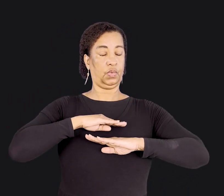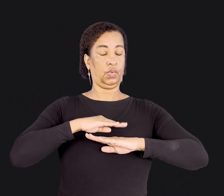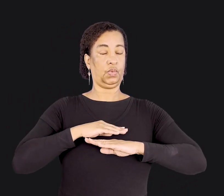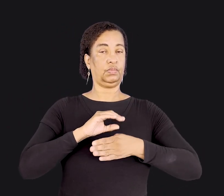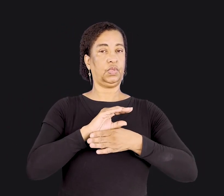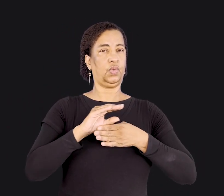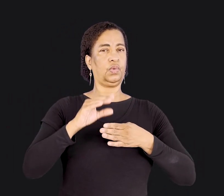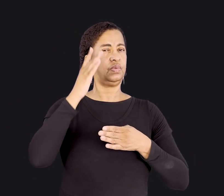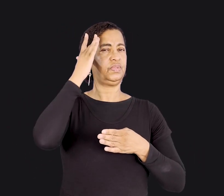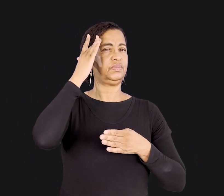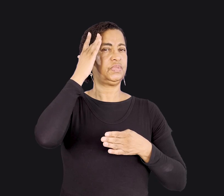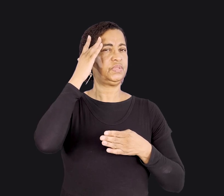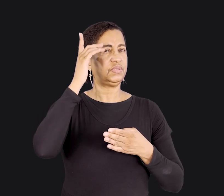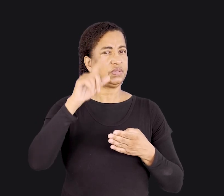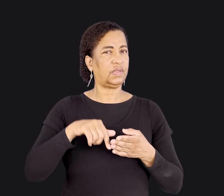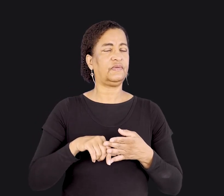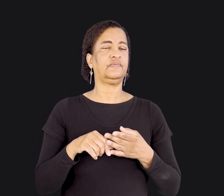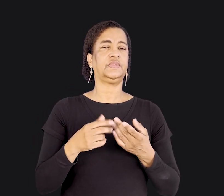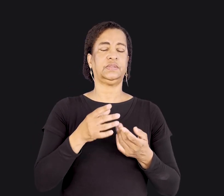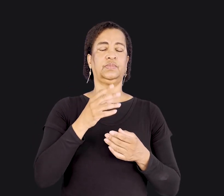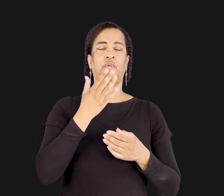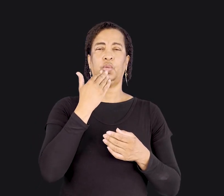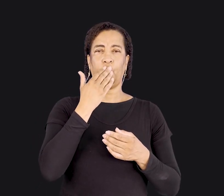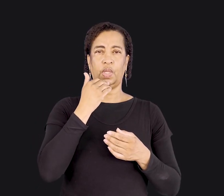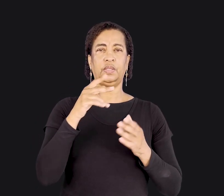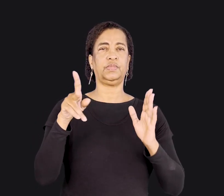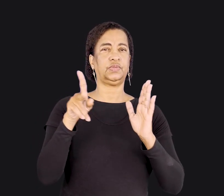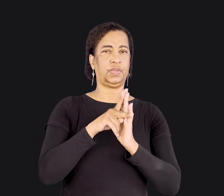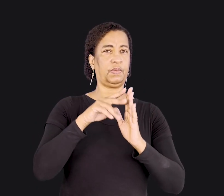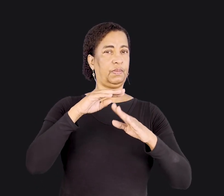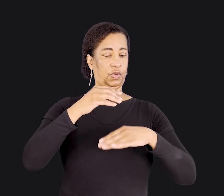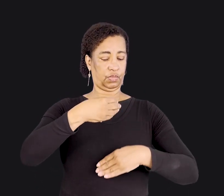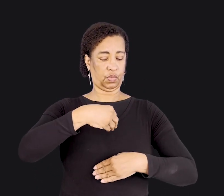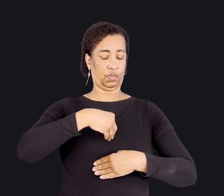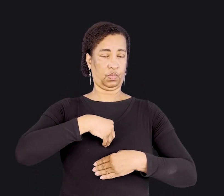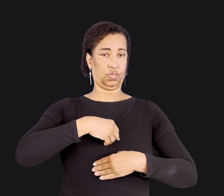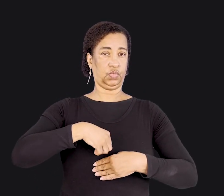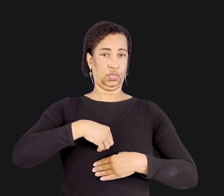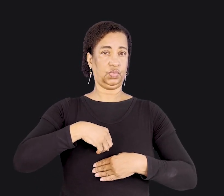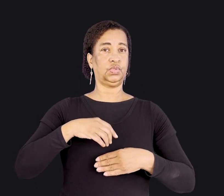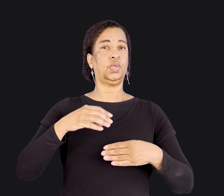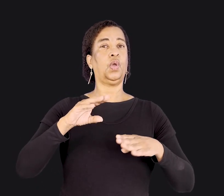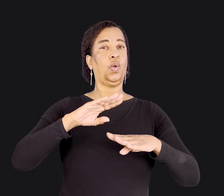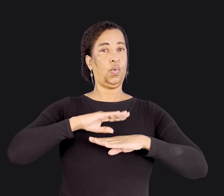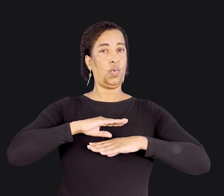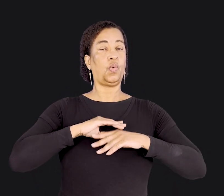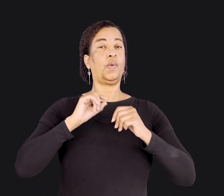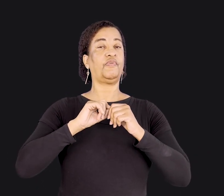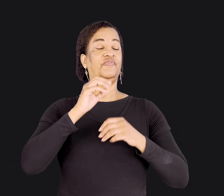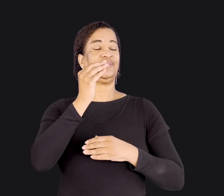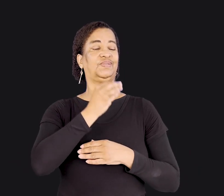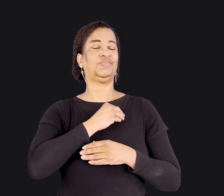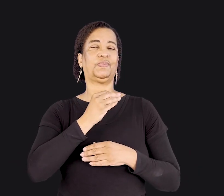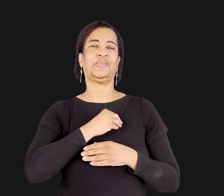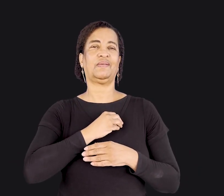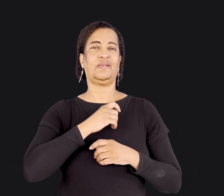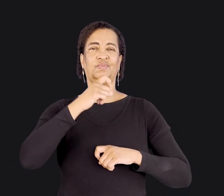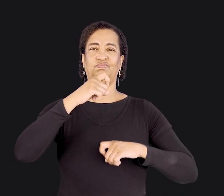Os coríntios achavam isso, que assim como o alimento foi feito para o estômago, o corpo tinha sido feito para o pecado sexual.